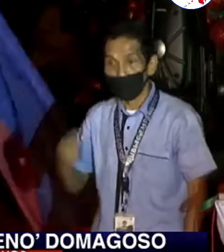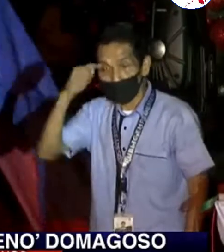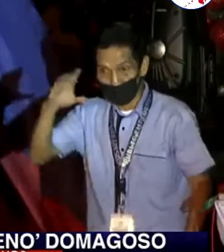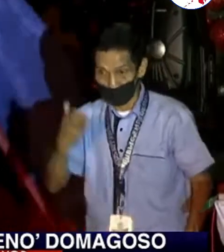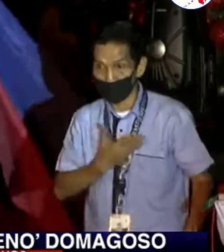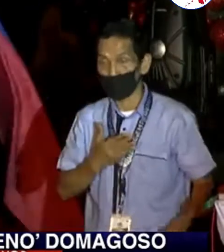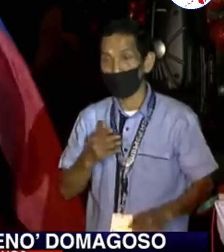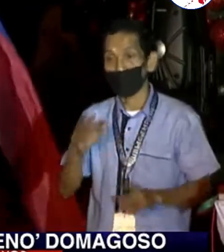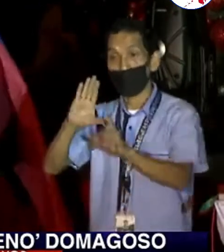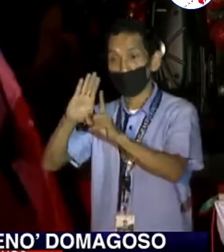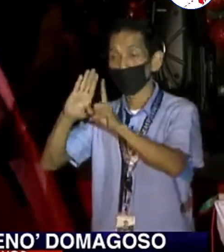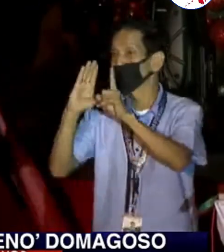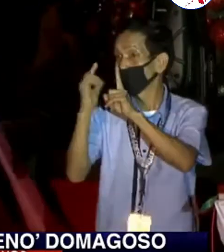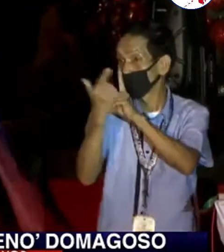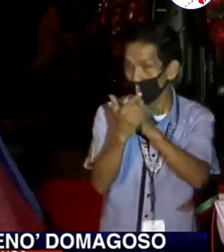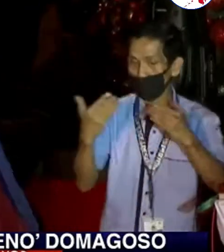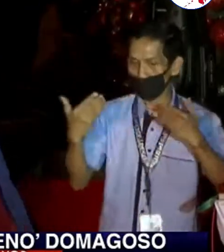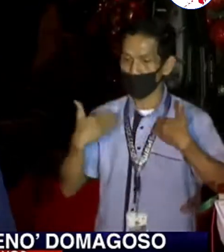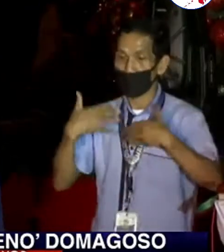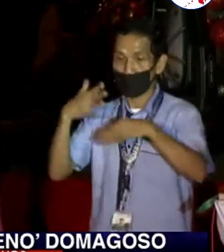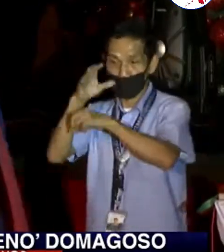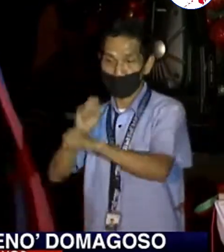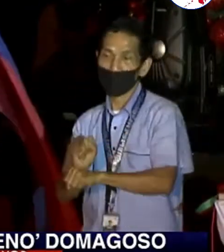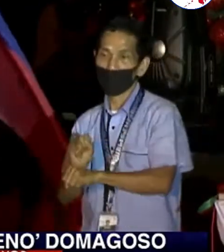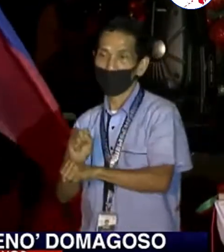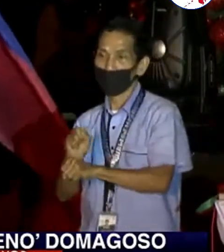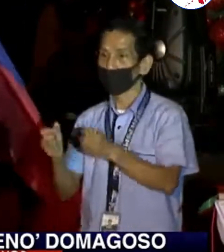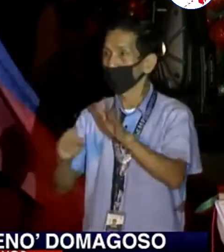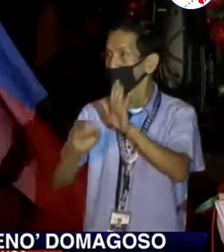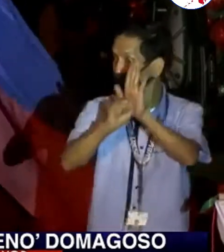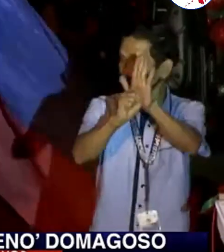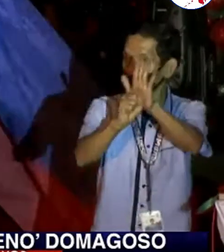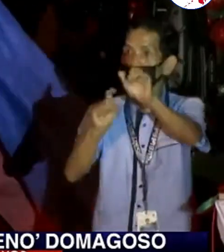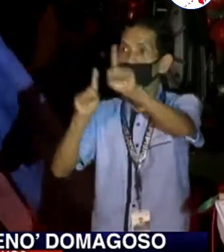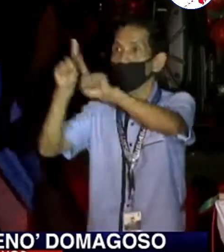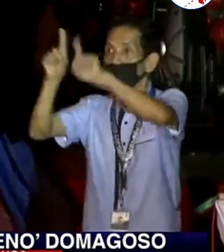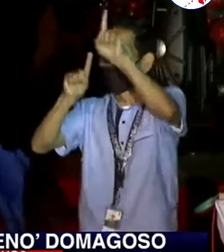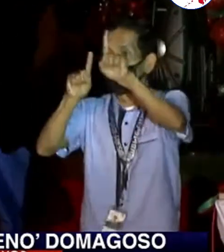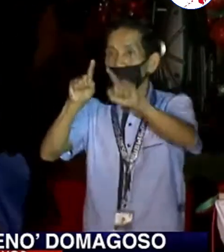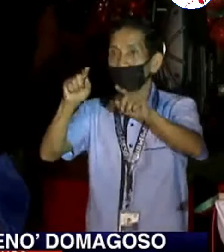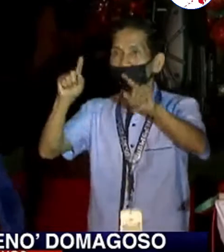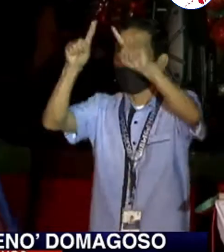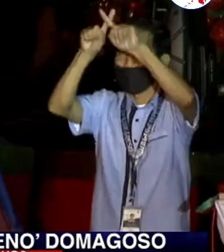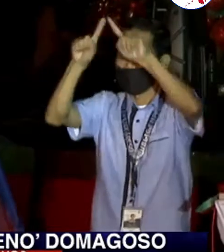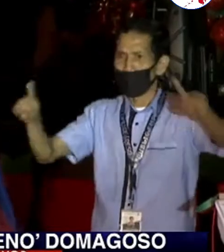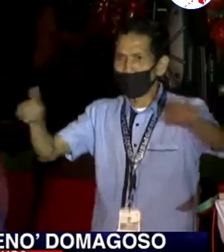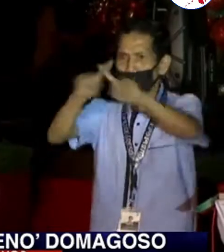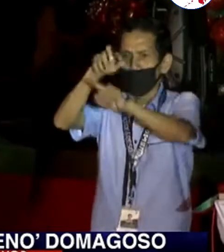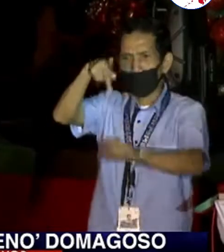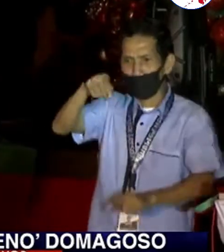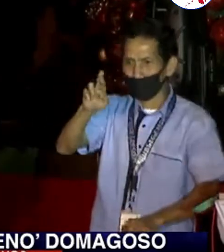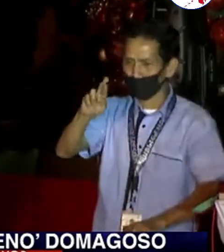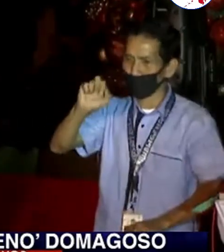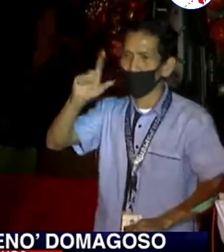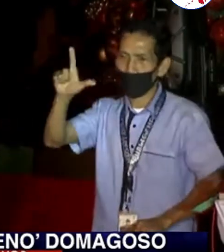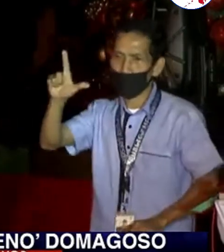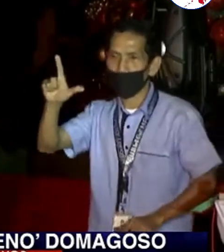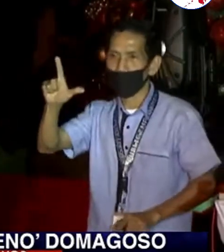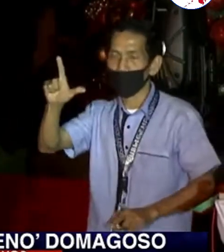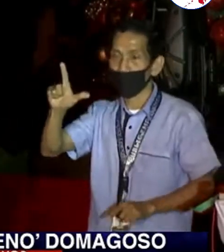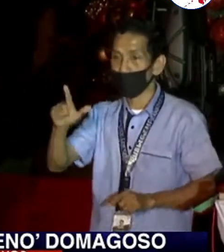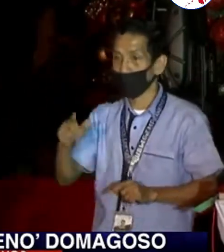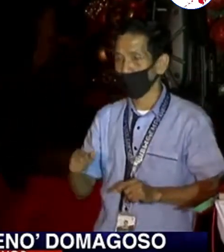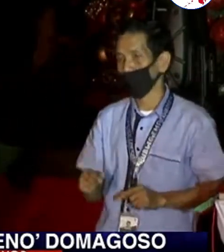ating kostumbre, meron tayong tinatawag na simbolo o star, yung parol, no? Na in